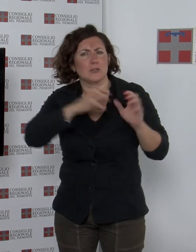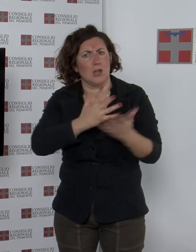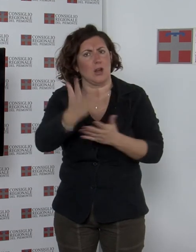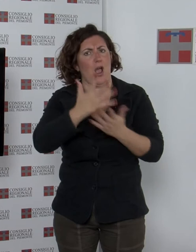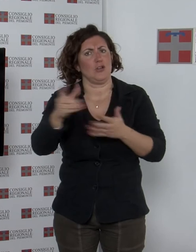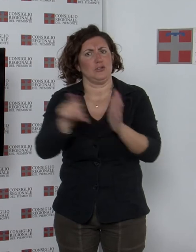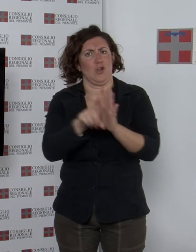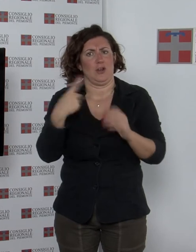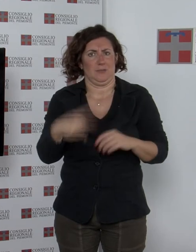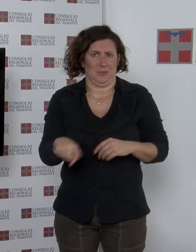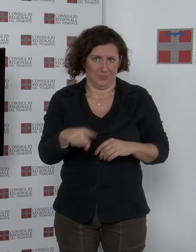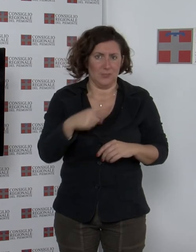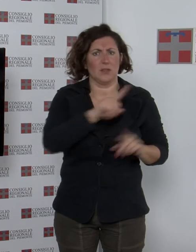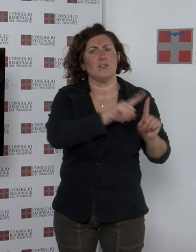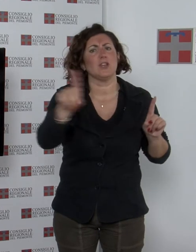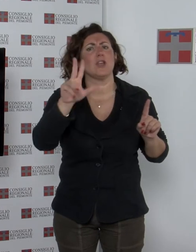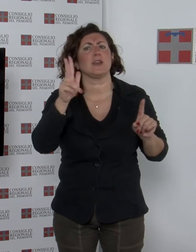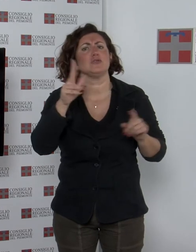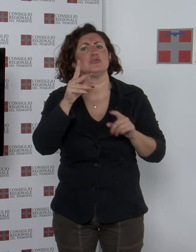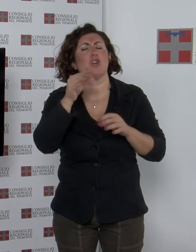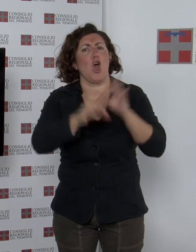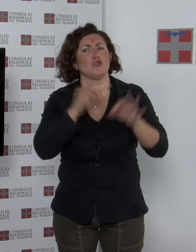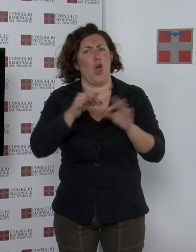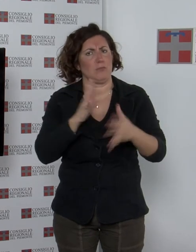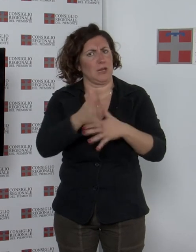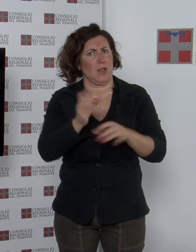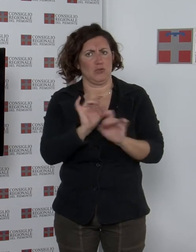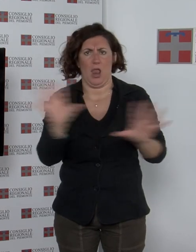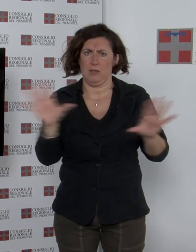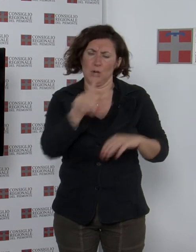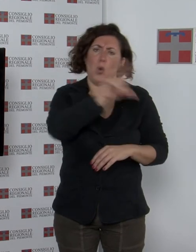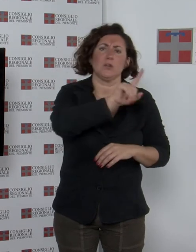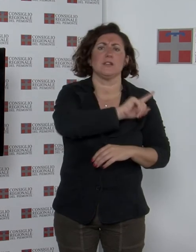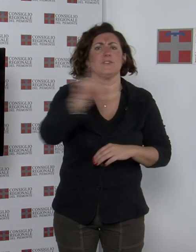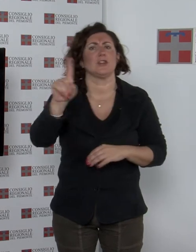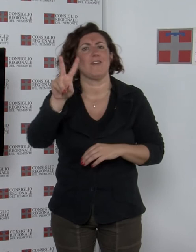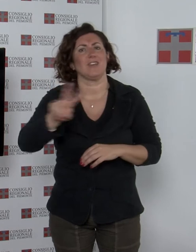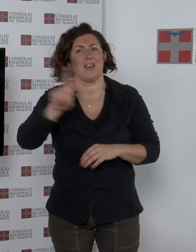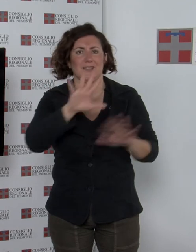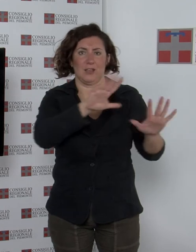visitabile fino al 13 ottobre e a ingresso libero l'orario lunedì venerdì dalle 10 alle 18:00 sabato